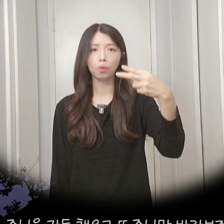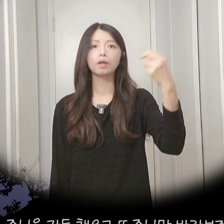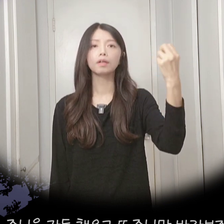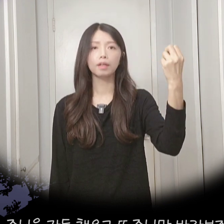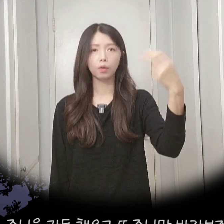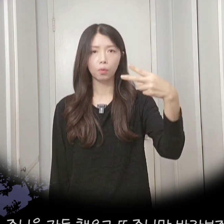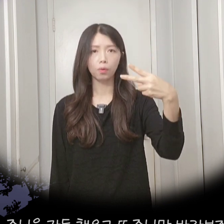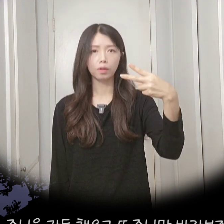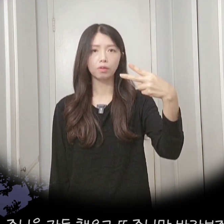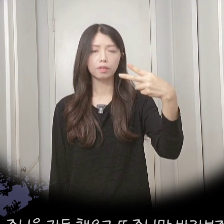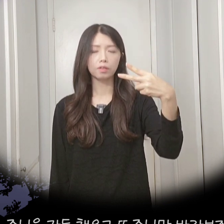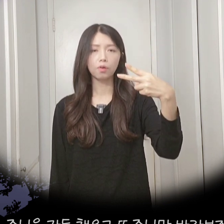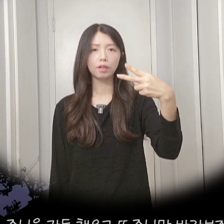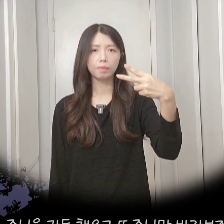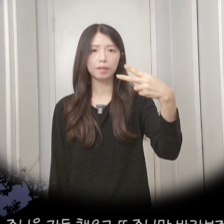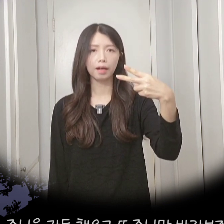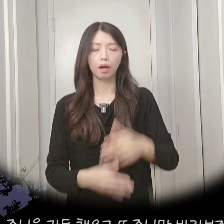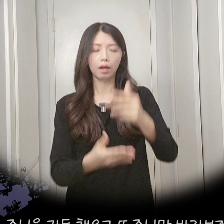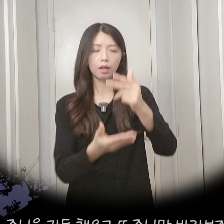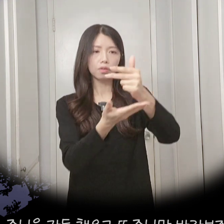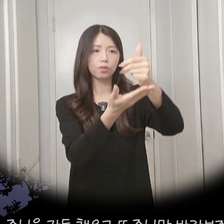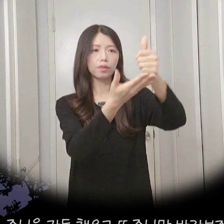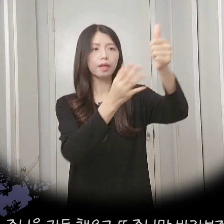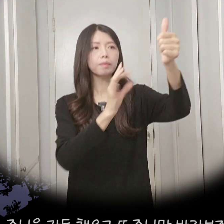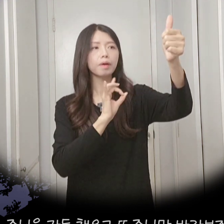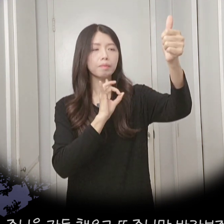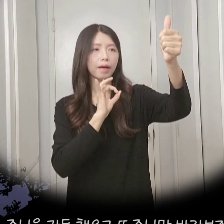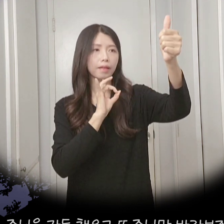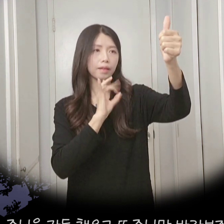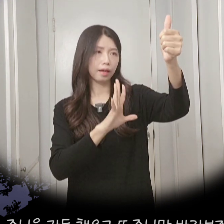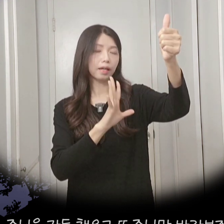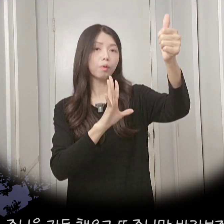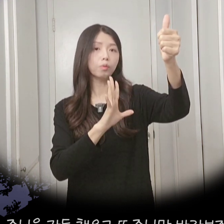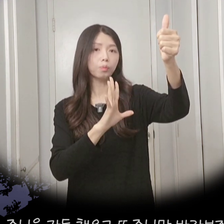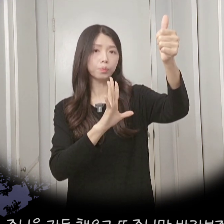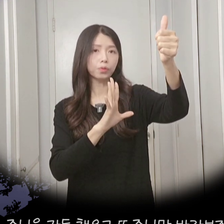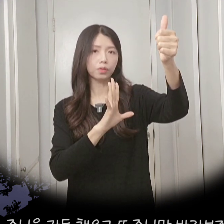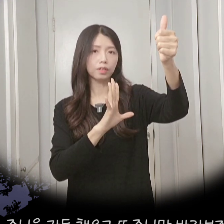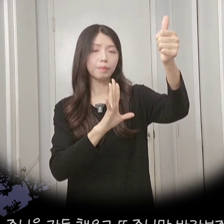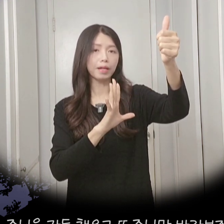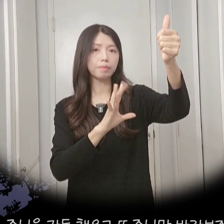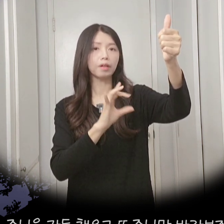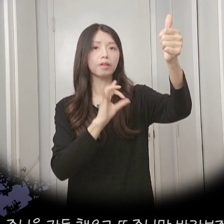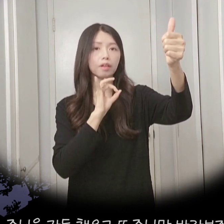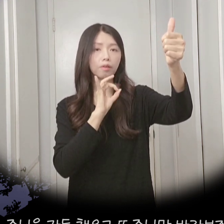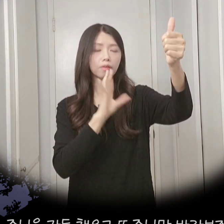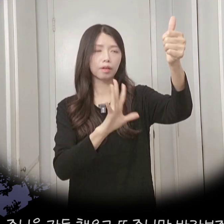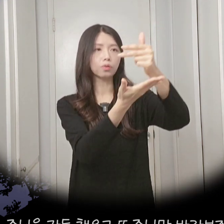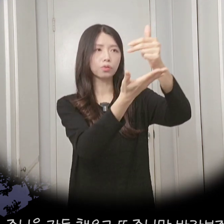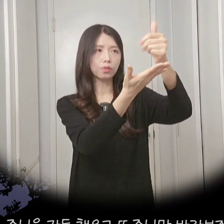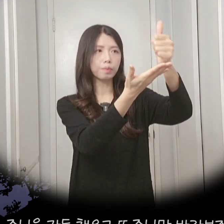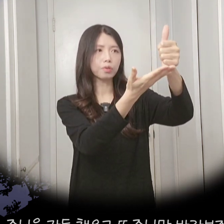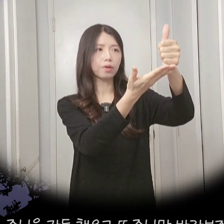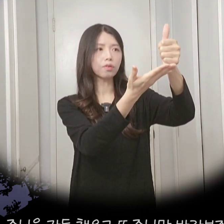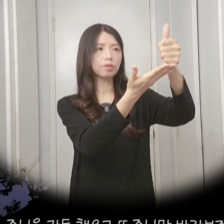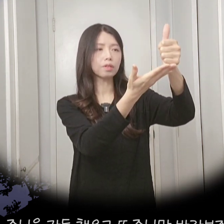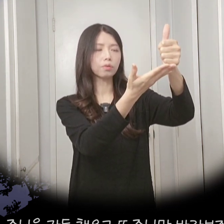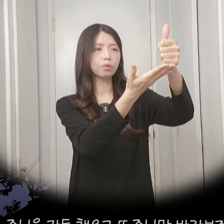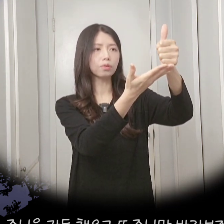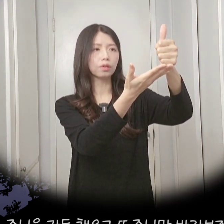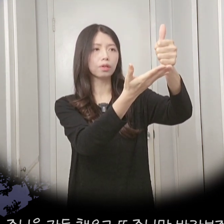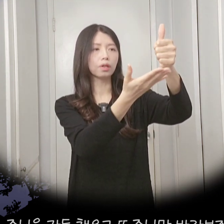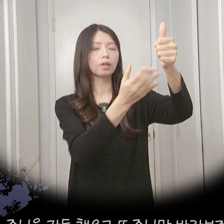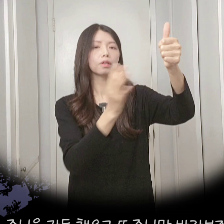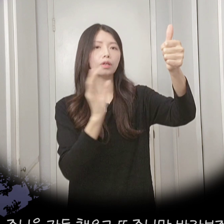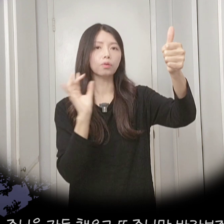또, 그리고 이런 뒤의 수어가 됩니다. 주님만, 아까 뭐뭐뿐 제가 말씀드렸죠? 주님 수어